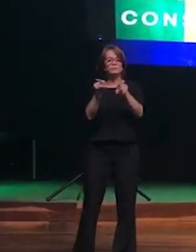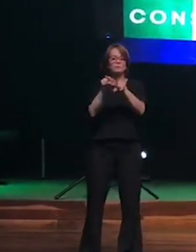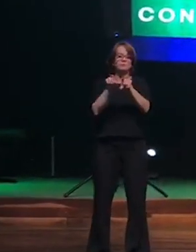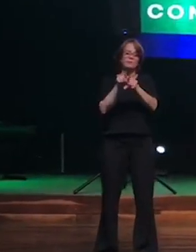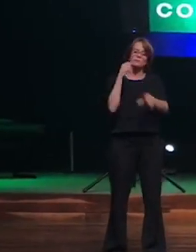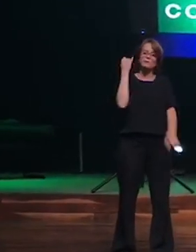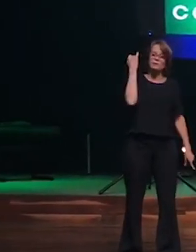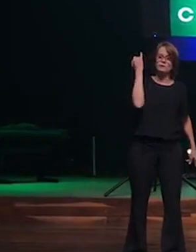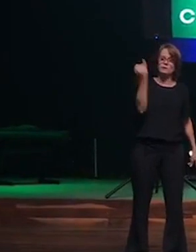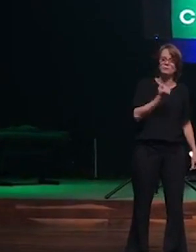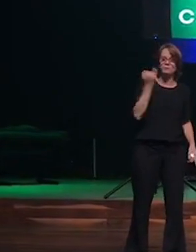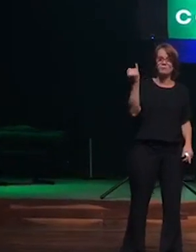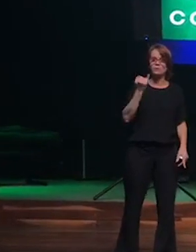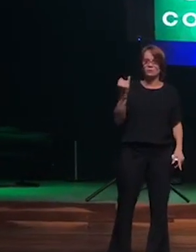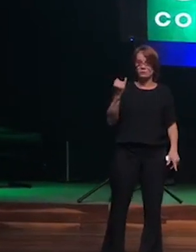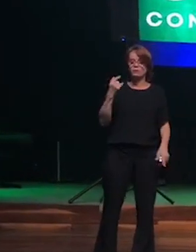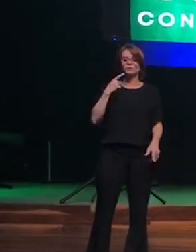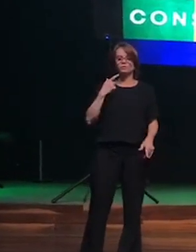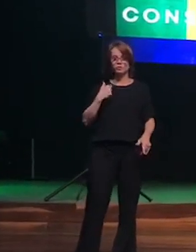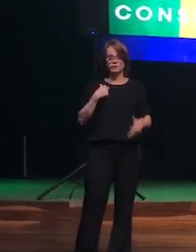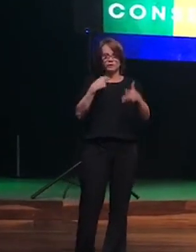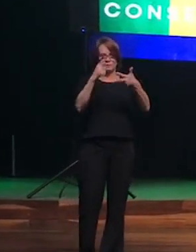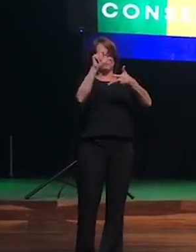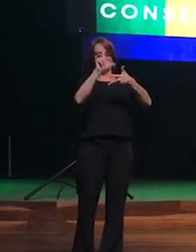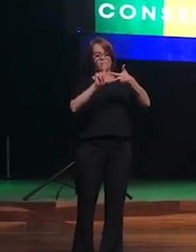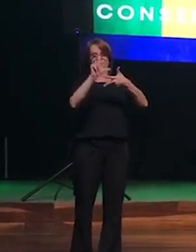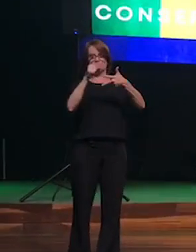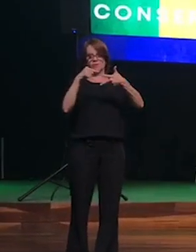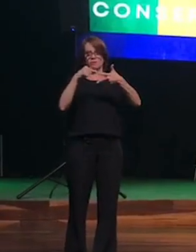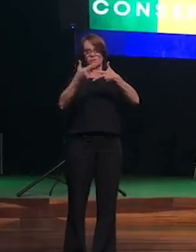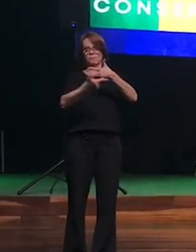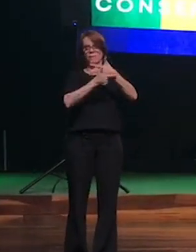é a figura do poder legislativo.